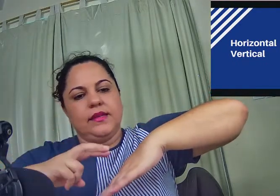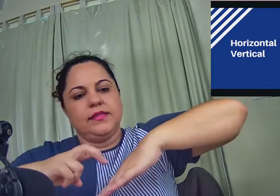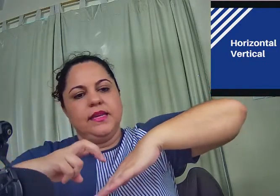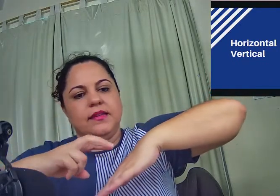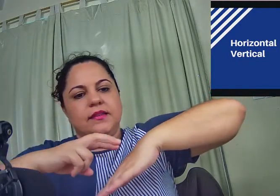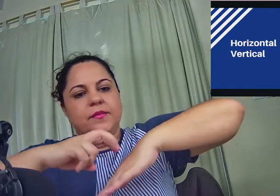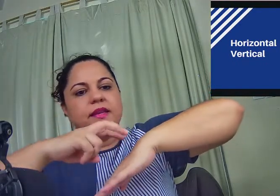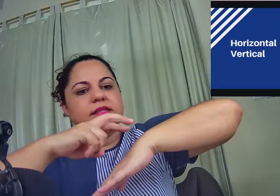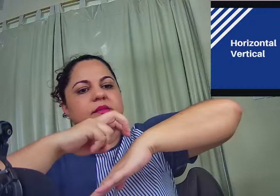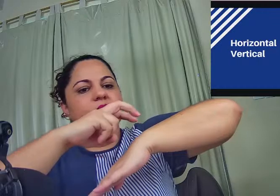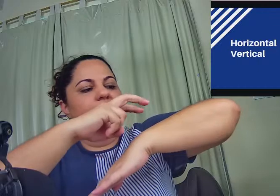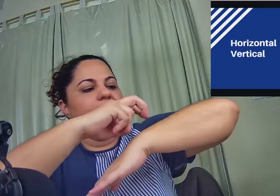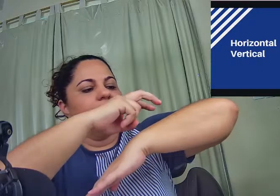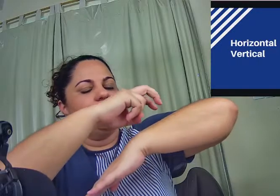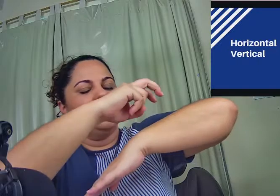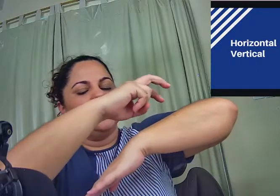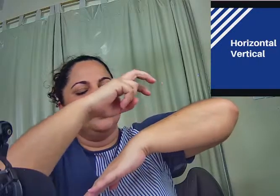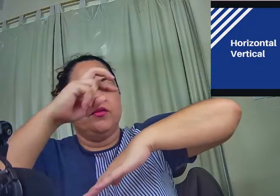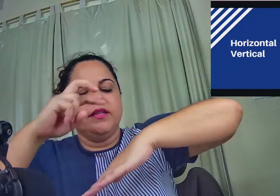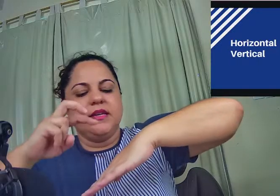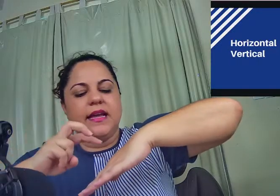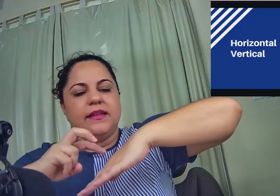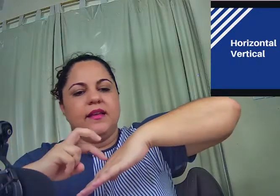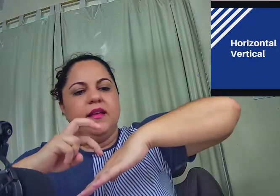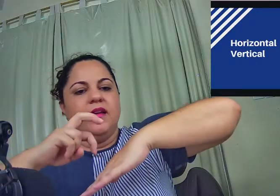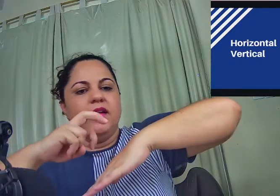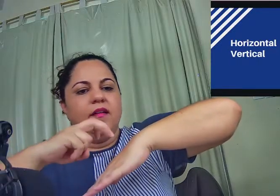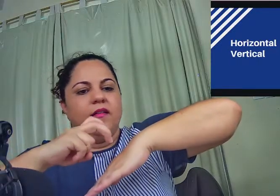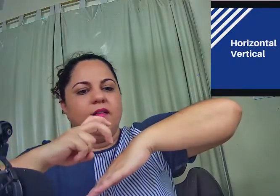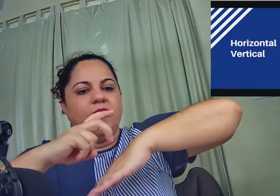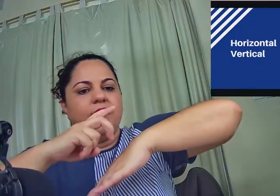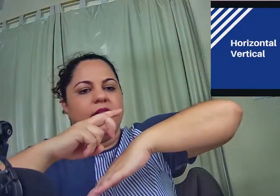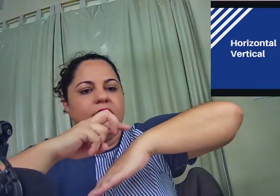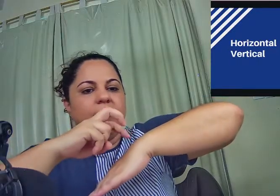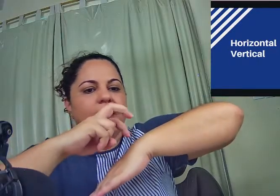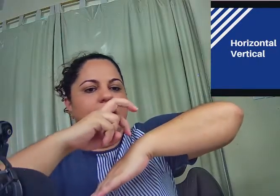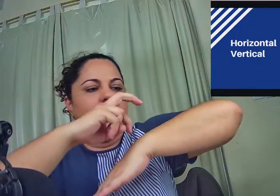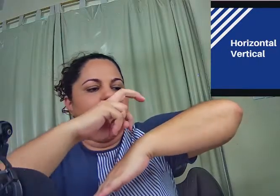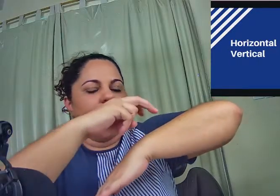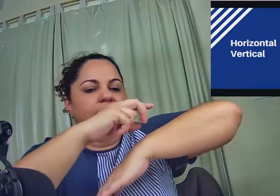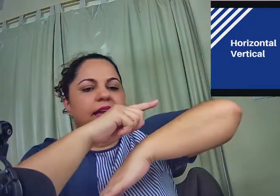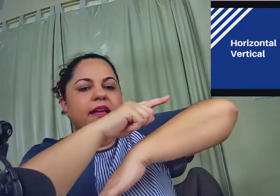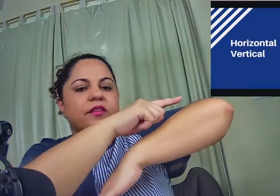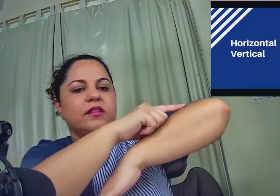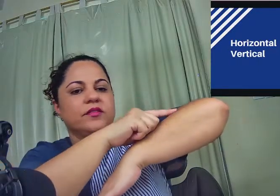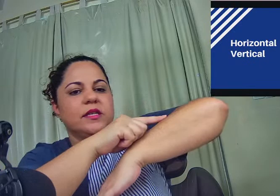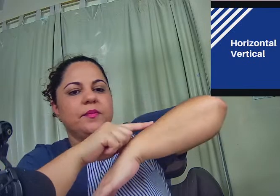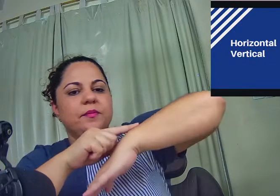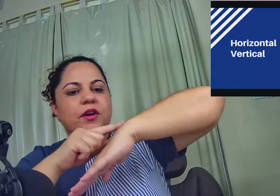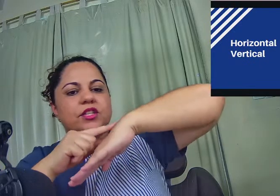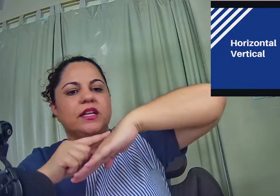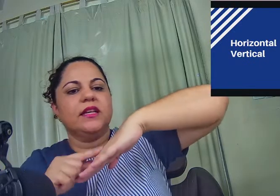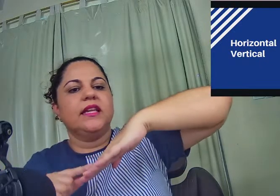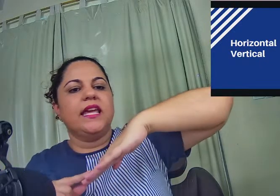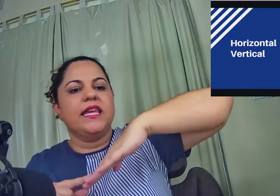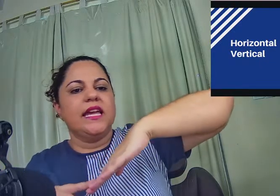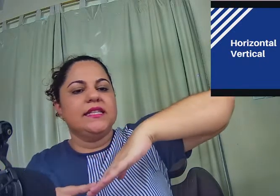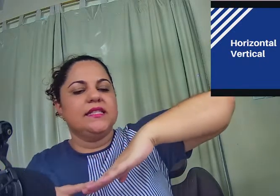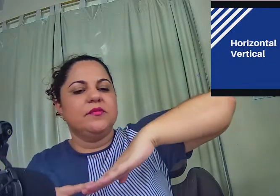Sim, também simula subindo a escada, ó. Certo? Então você pode inclinar esse